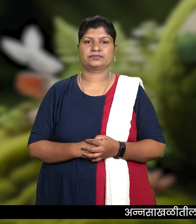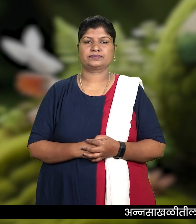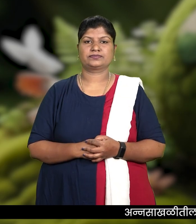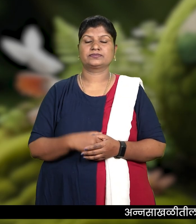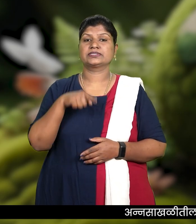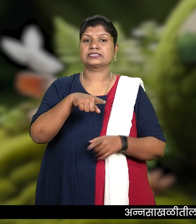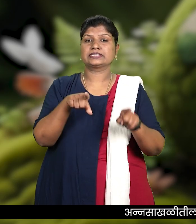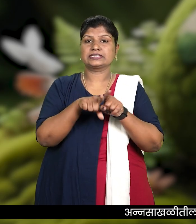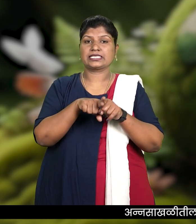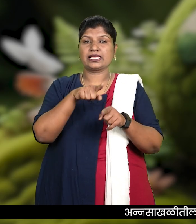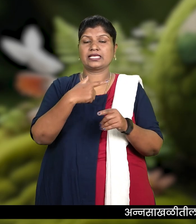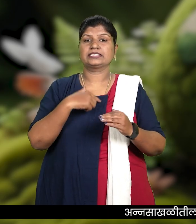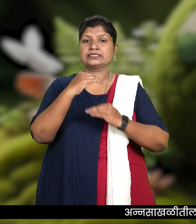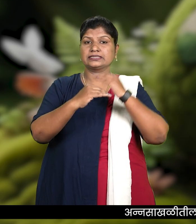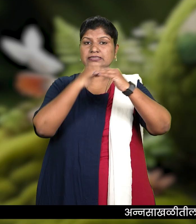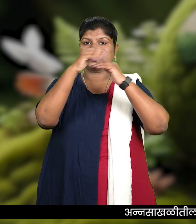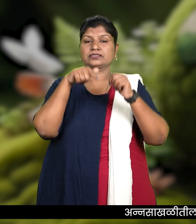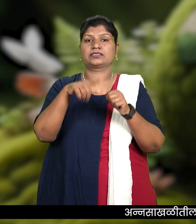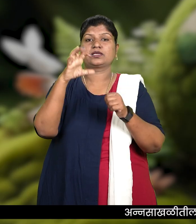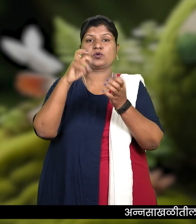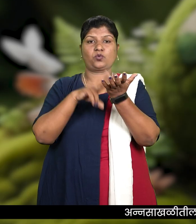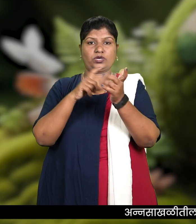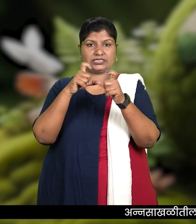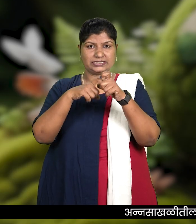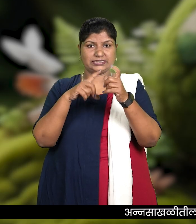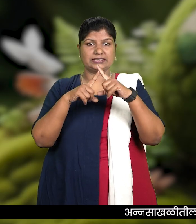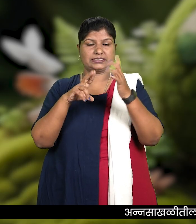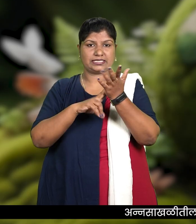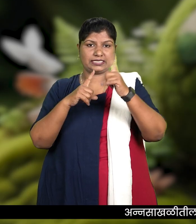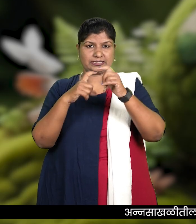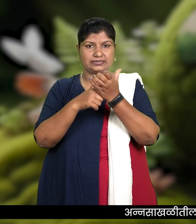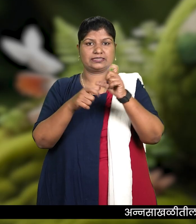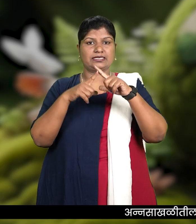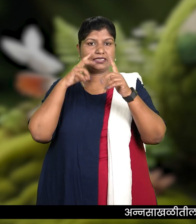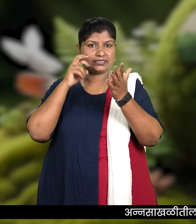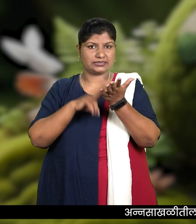अन्न साखळीतील प्रत्येक दुव्यासह विषारी पदार्थ किंवा प्रदूषकाच्या एकाग्रतेत